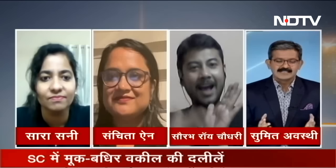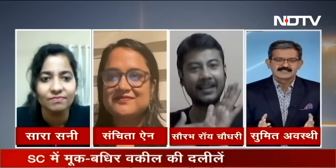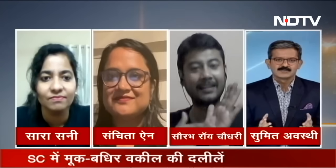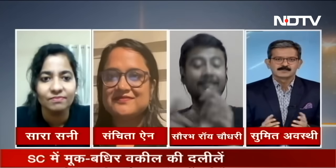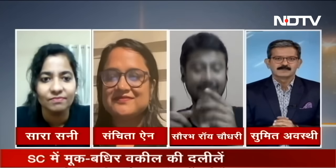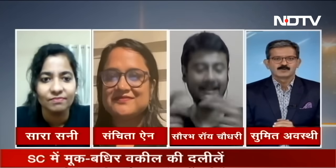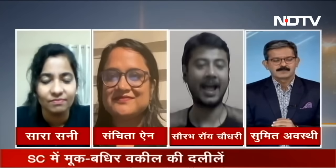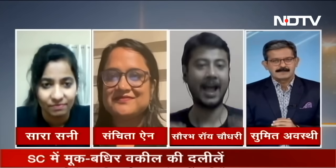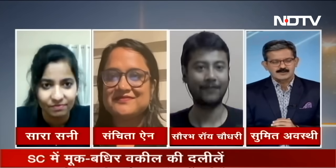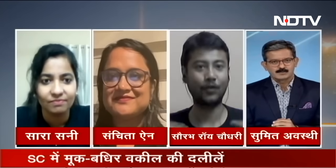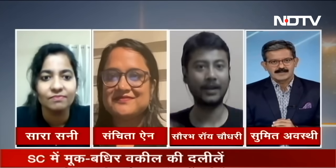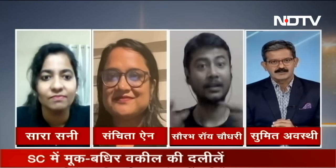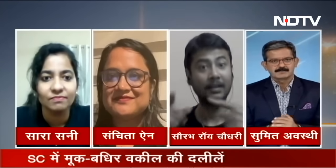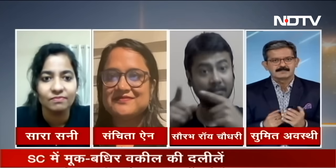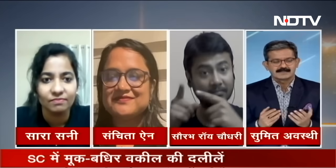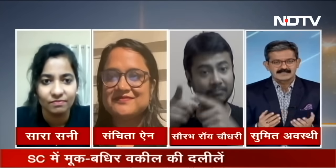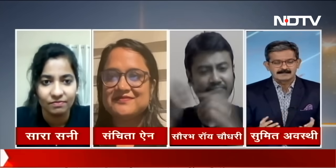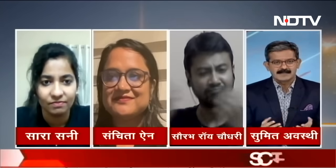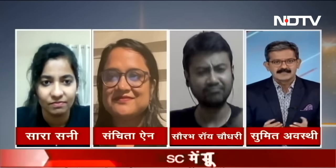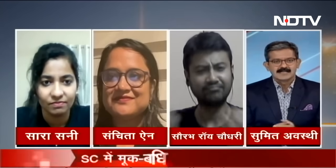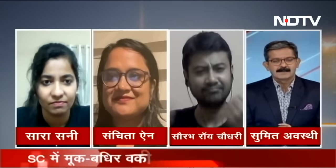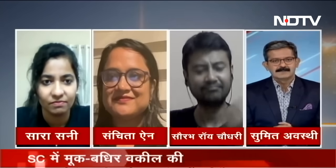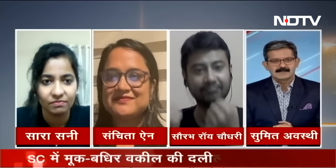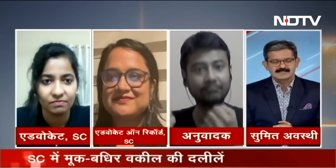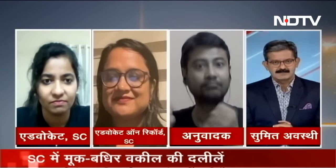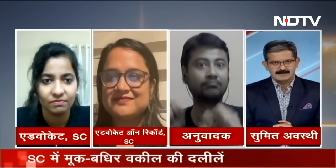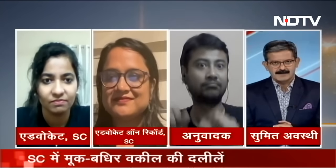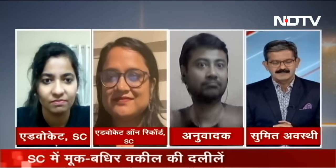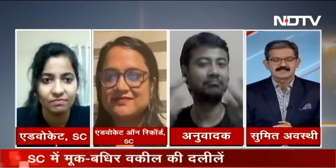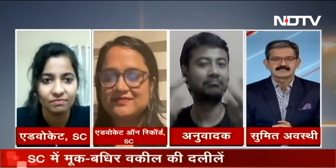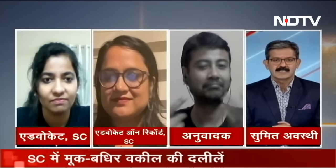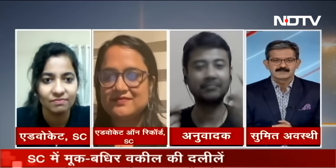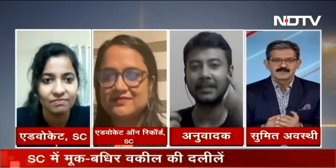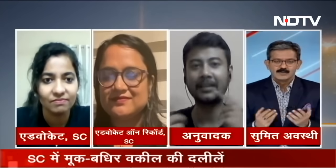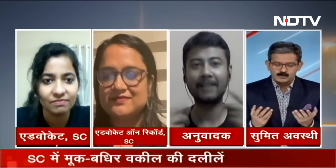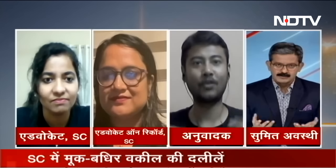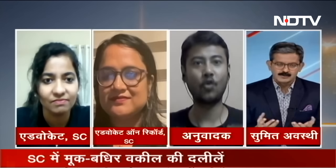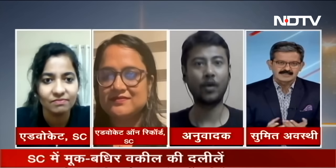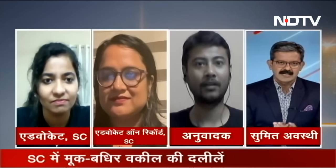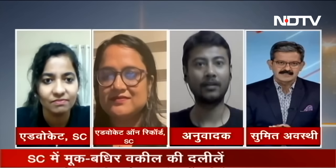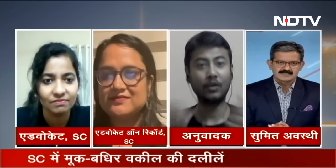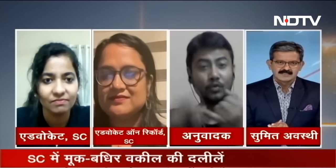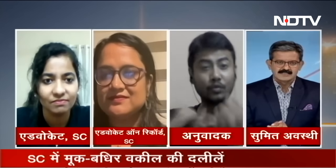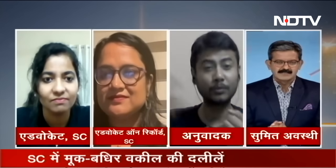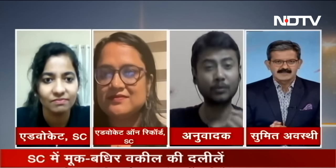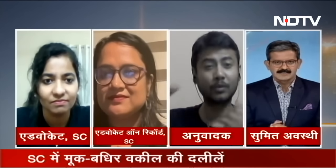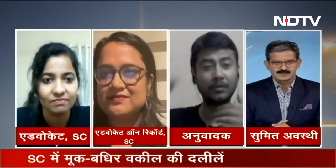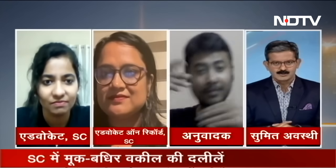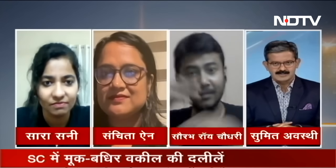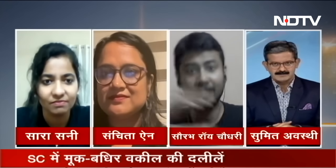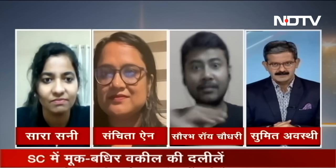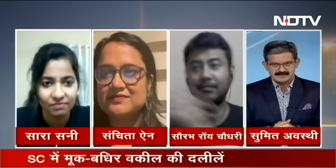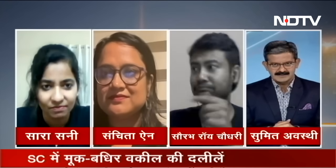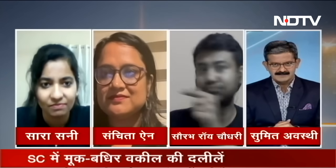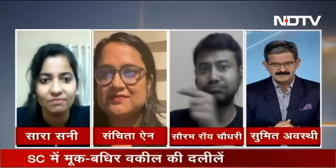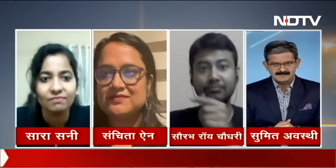वकील सुप्रीम कोर्ट में पेश हो पाई और अपनी बात कह पाई, अपनी बात समझा पाई, जिसकी तारीफ खुद मुख्य न्यायाधीश डीवाई चंद्रचूड़